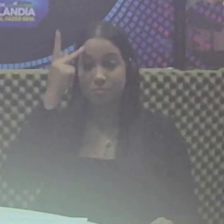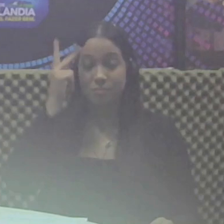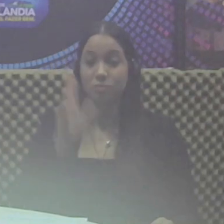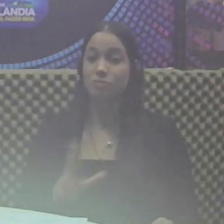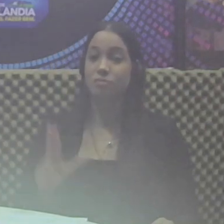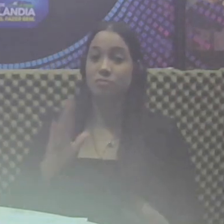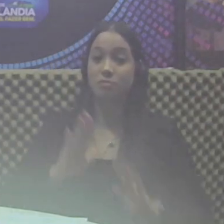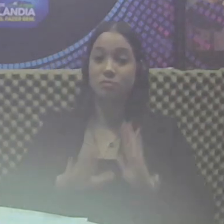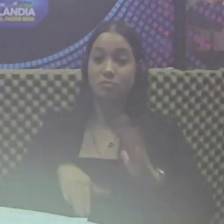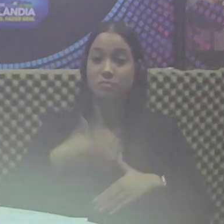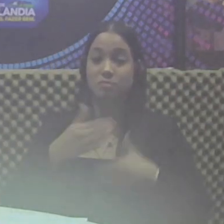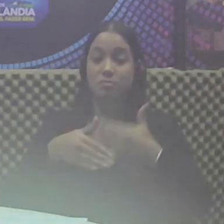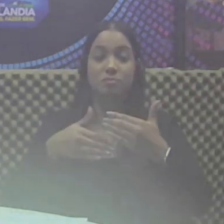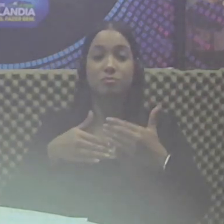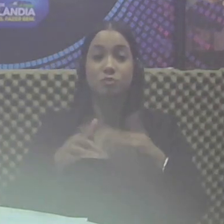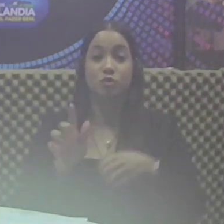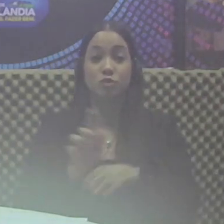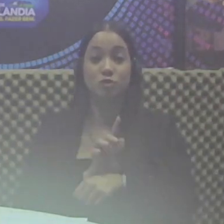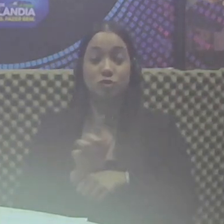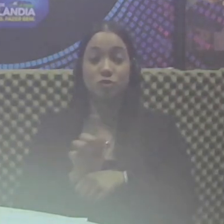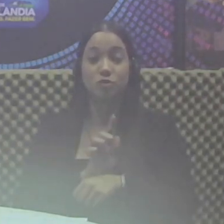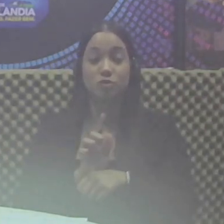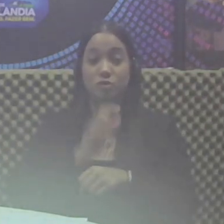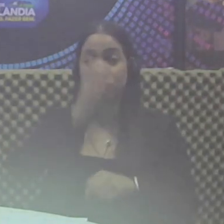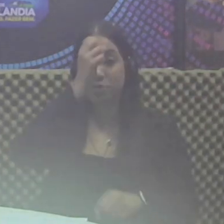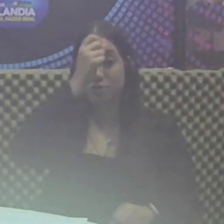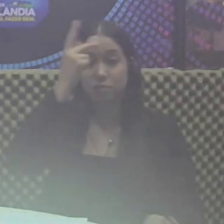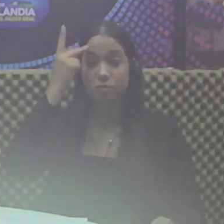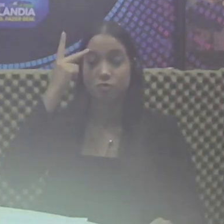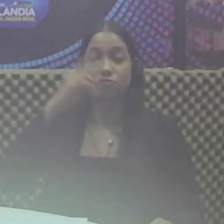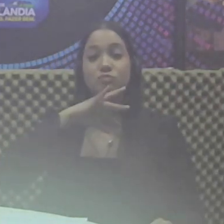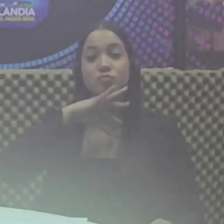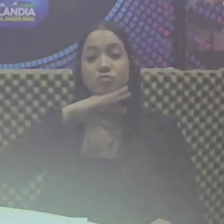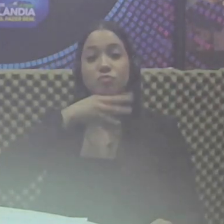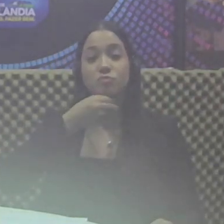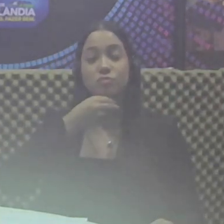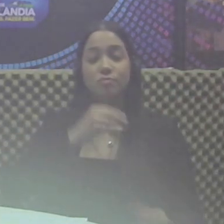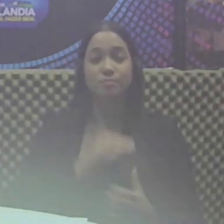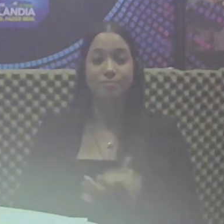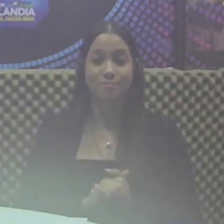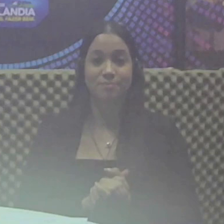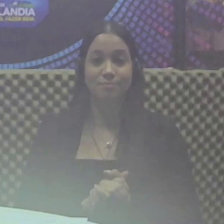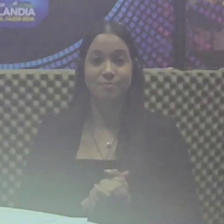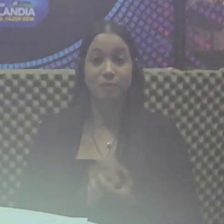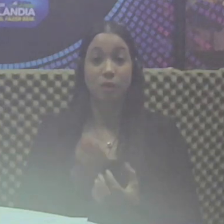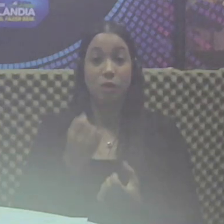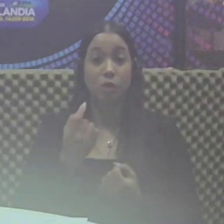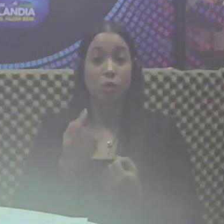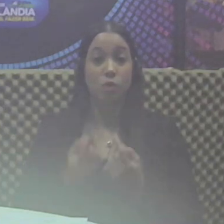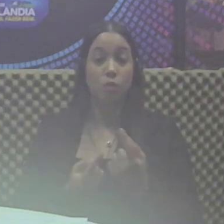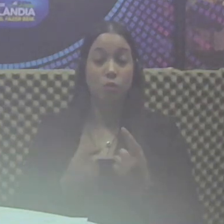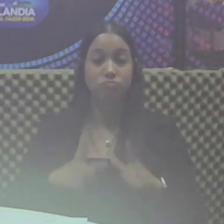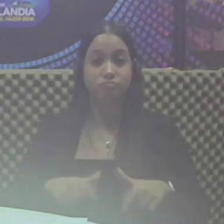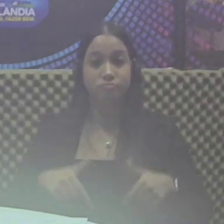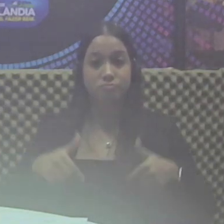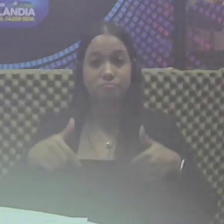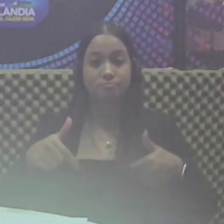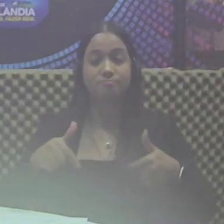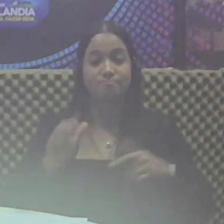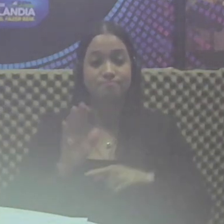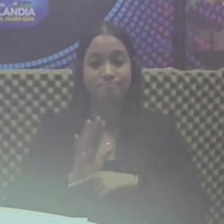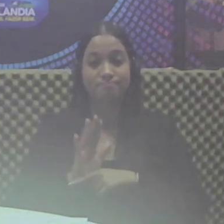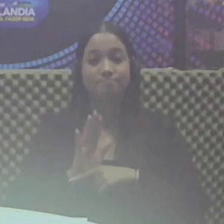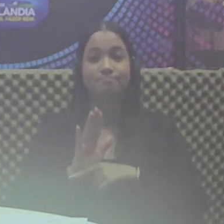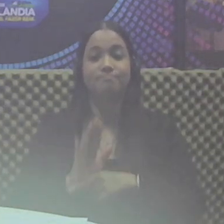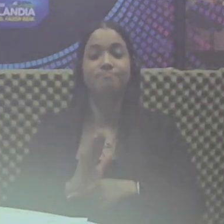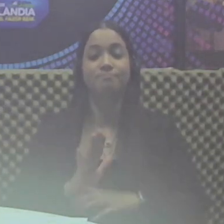desenvolvidas durante as gestões do prefeito odelmo Leão alguns exemplos dessas ações que colaboram com